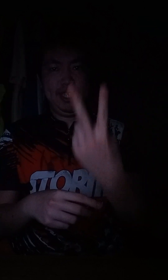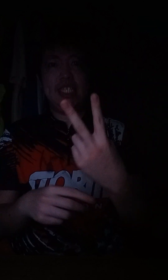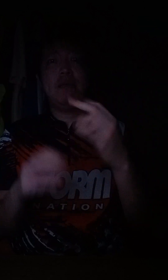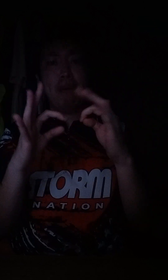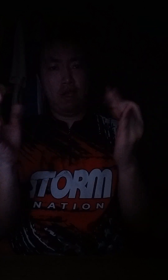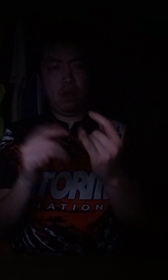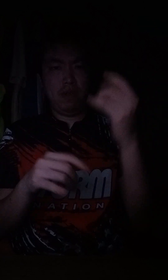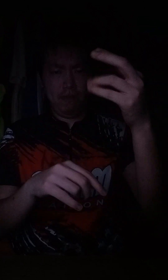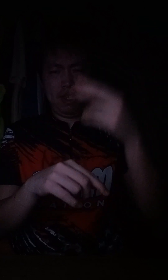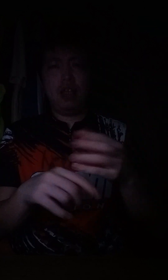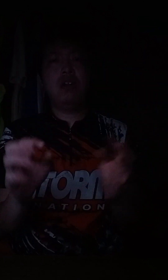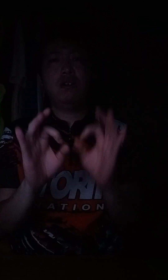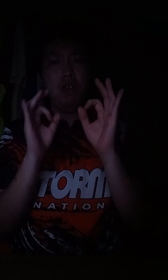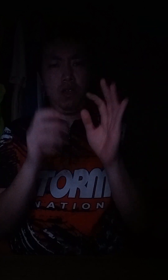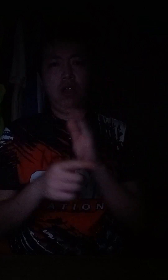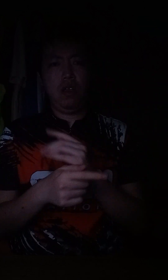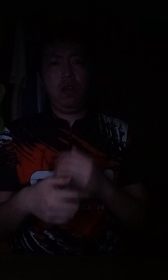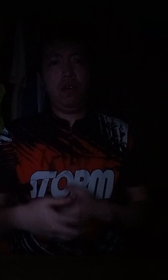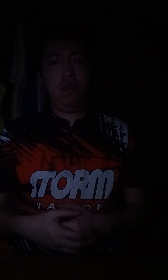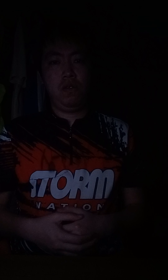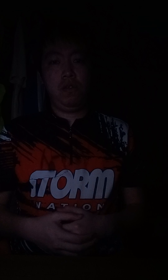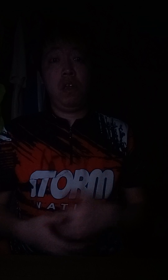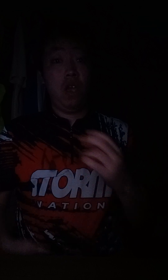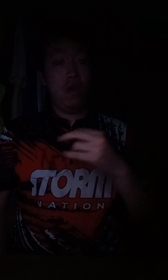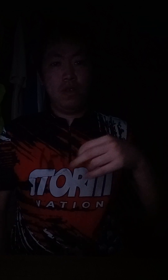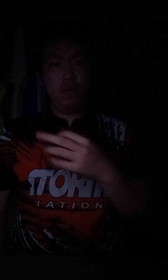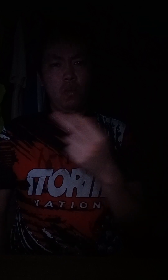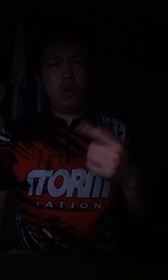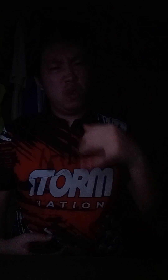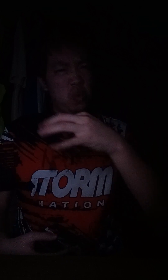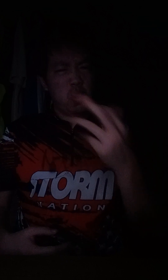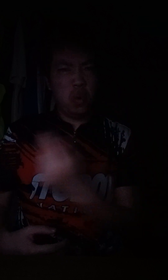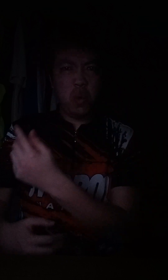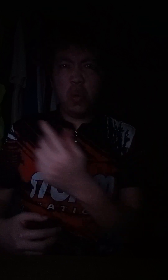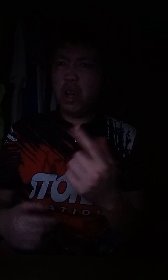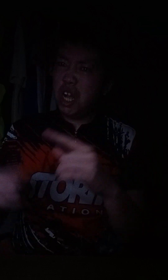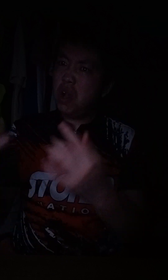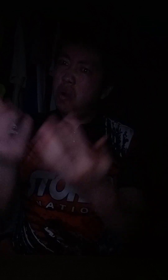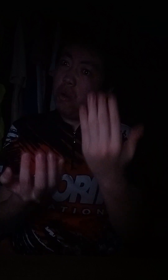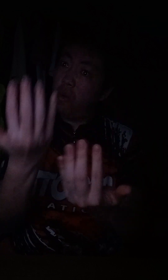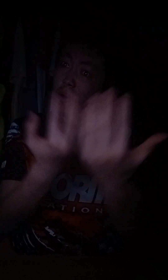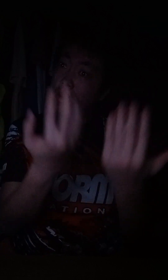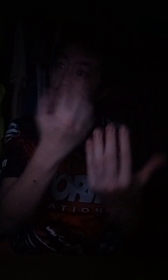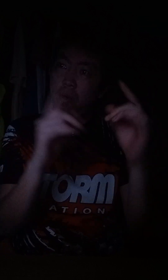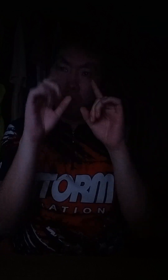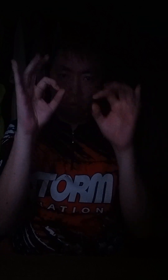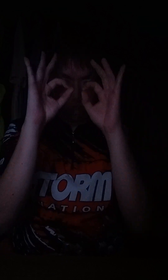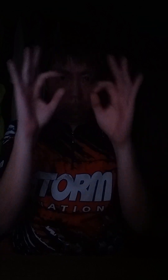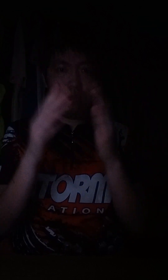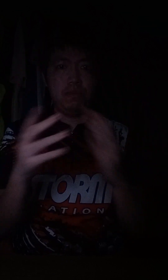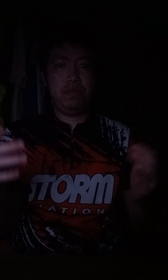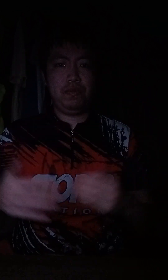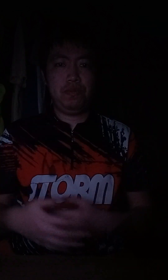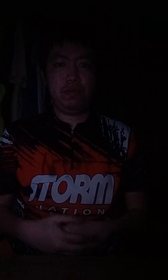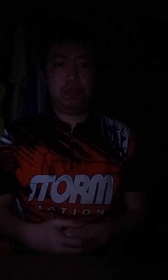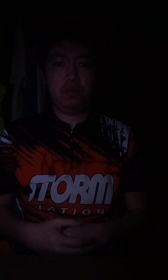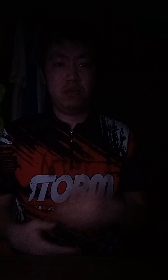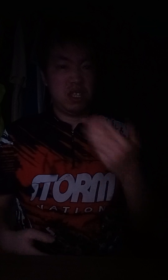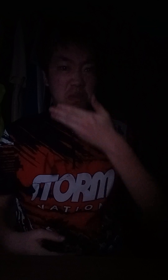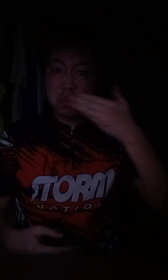2천만 원의 재산 피해가 났습니다. 소방당국은 목격자 등을 상대로 정확한 화재 원인을 조사하고 있습니다. 빨간색